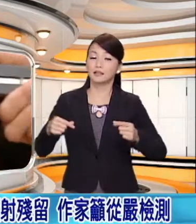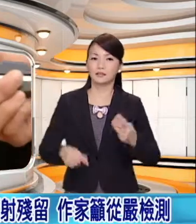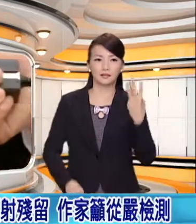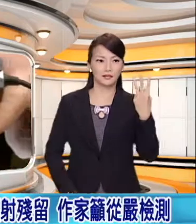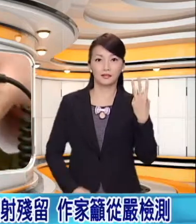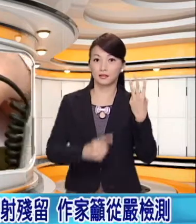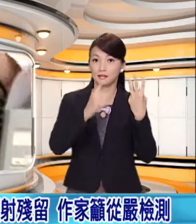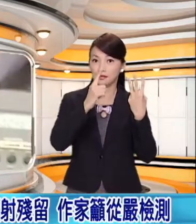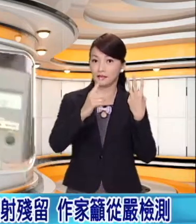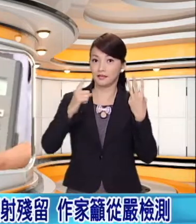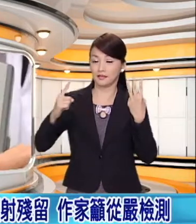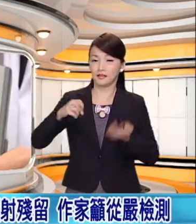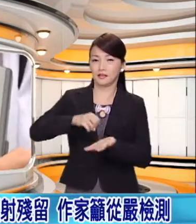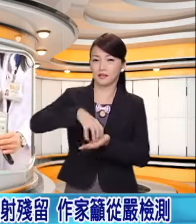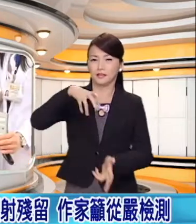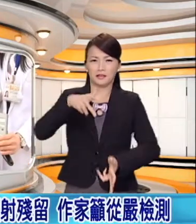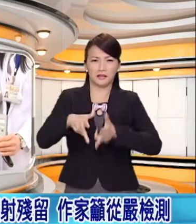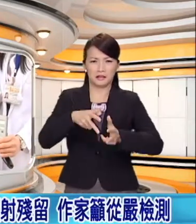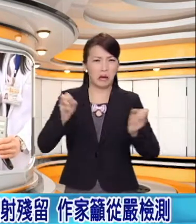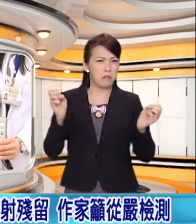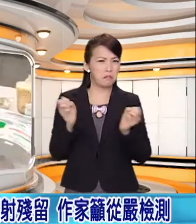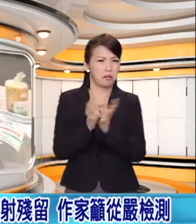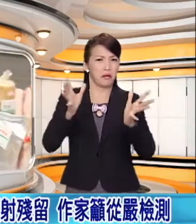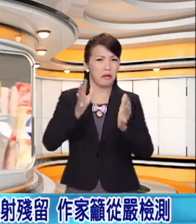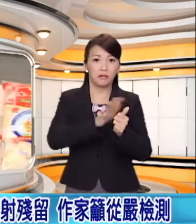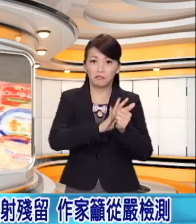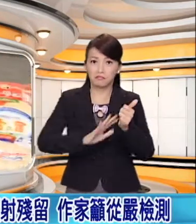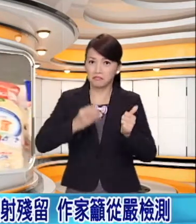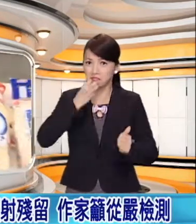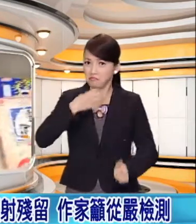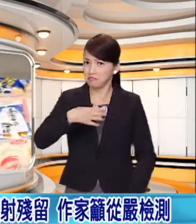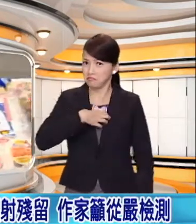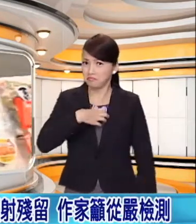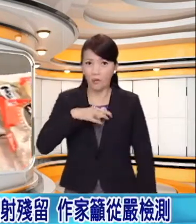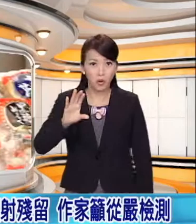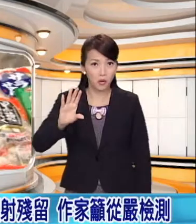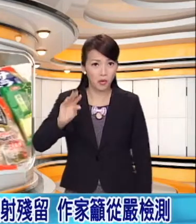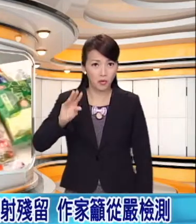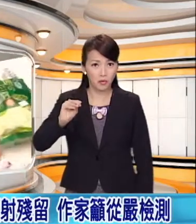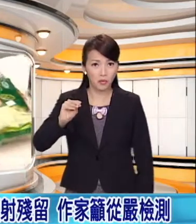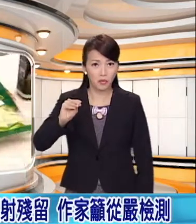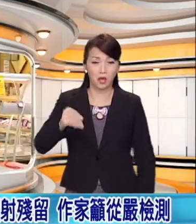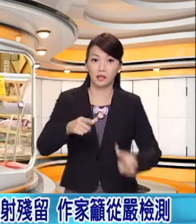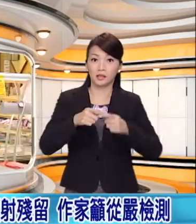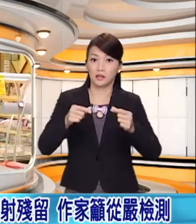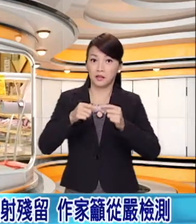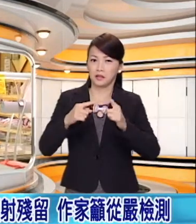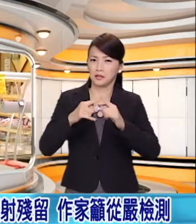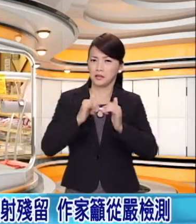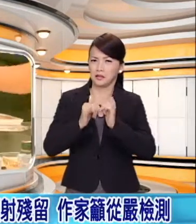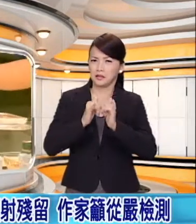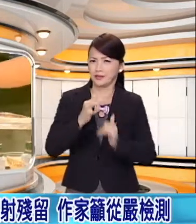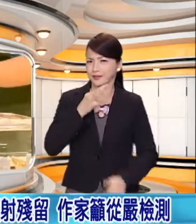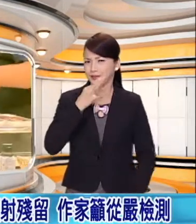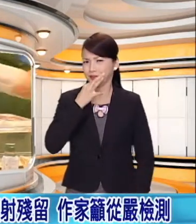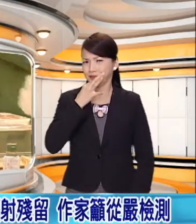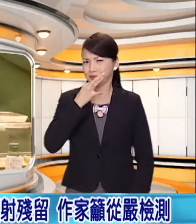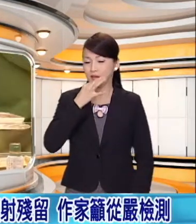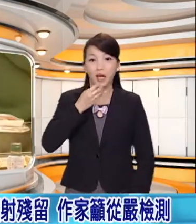日本311核灾发生之后，食品安全让日本人相当担忧。一般市面上的食